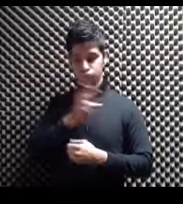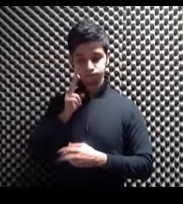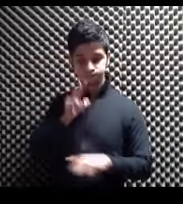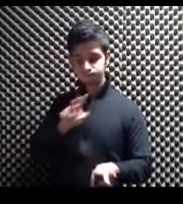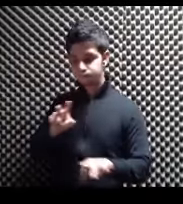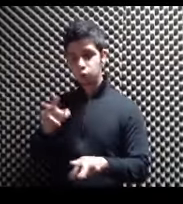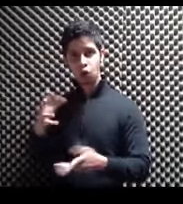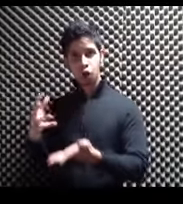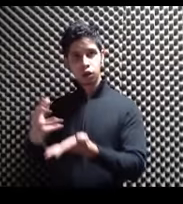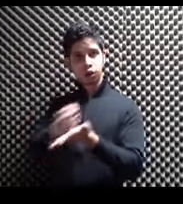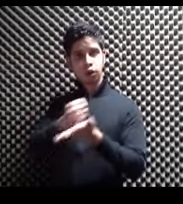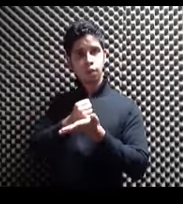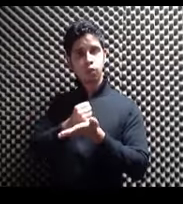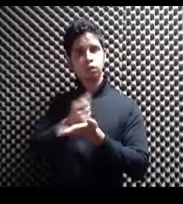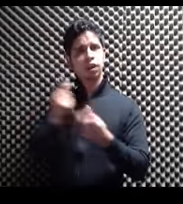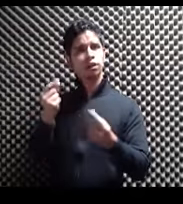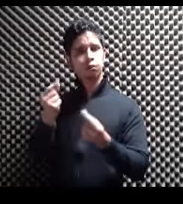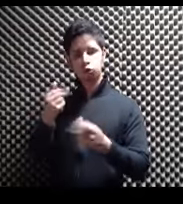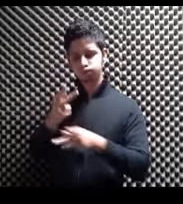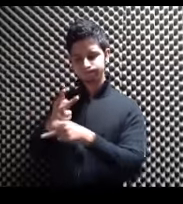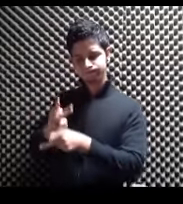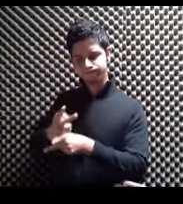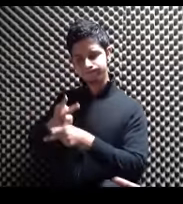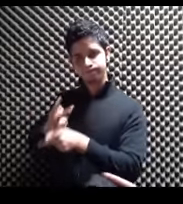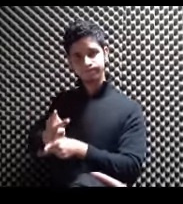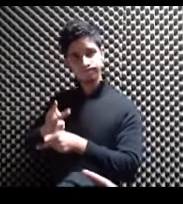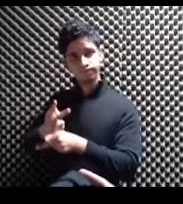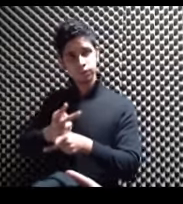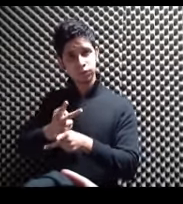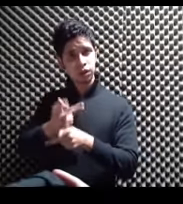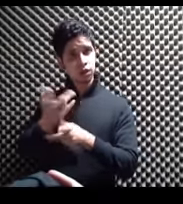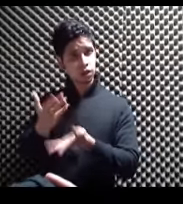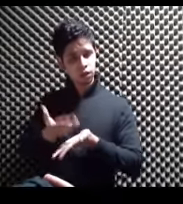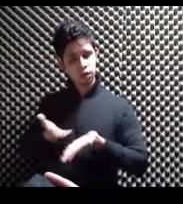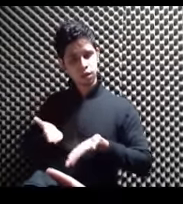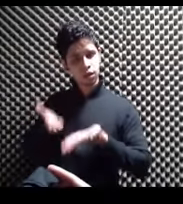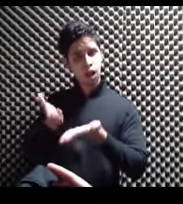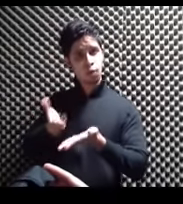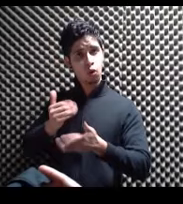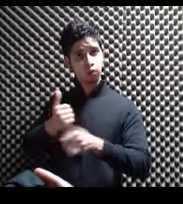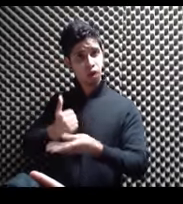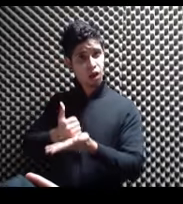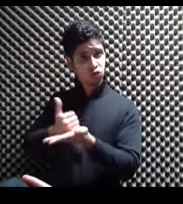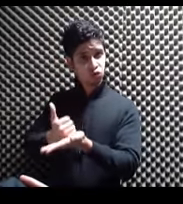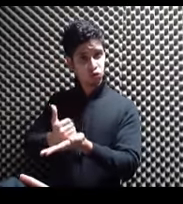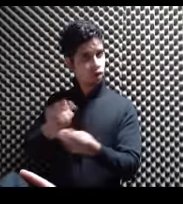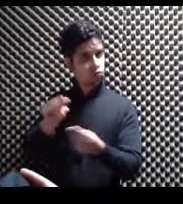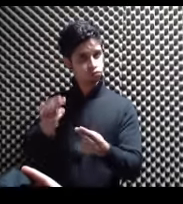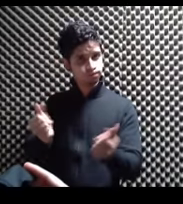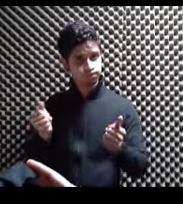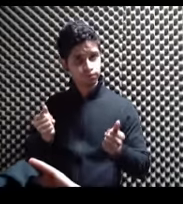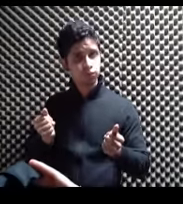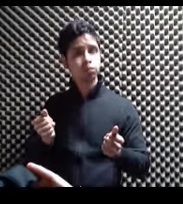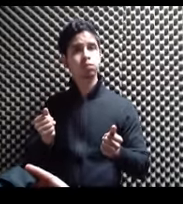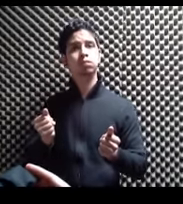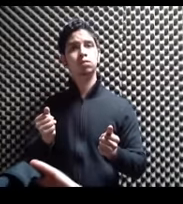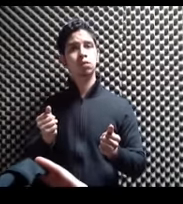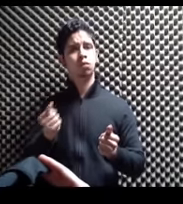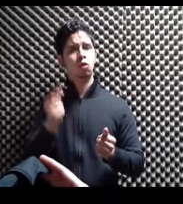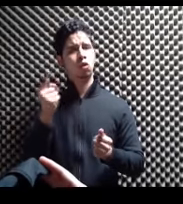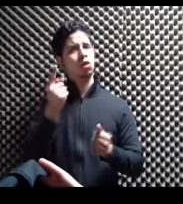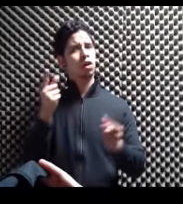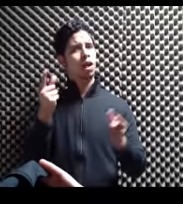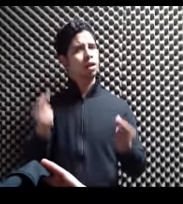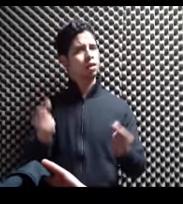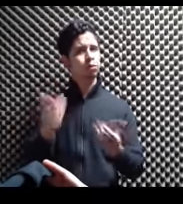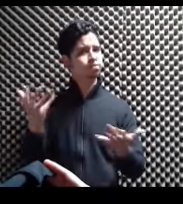le damos la ayuda de primera instancia, por ejemplo, de las cosas que hacemos es que, dependiendo de la condición que